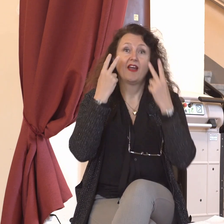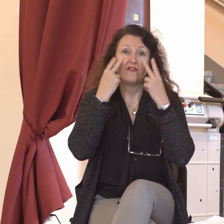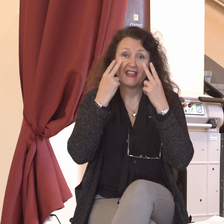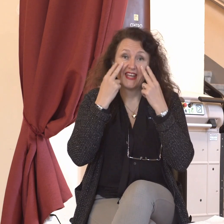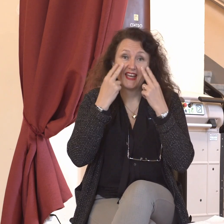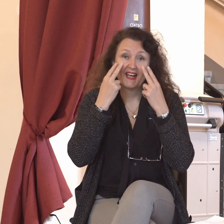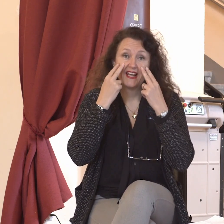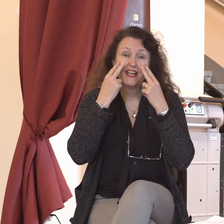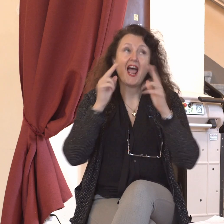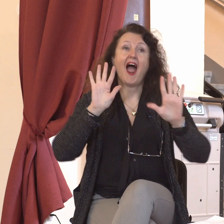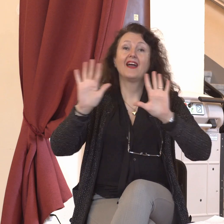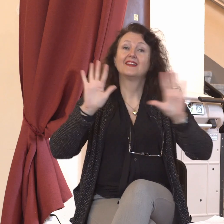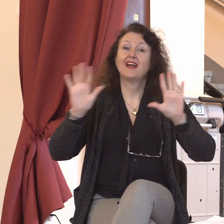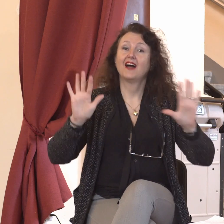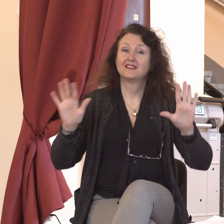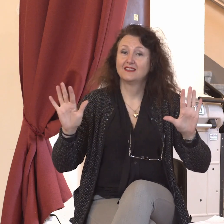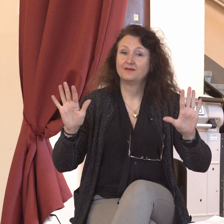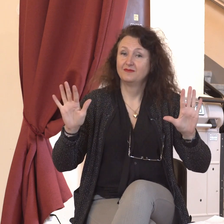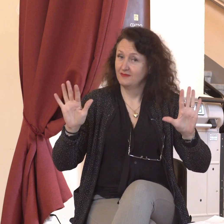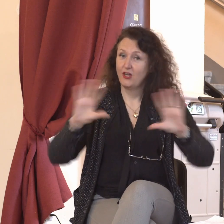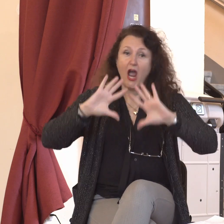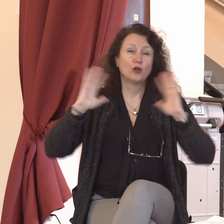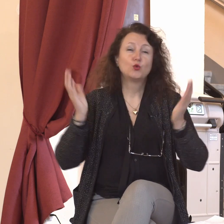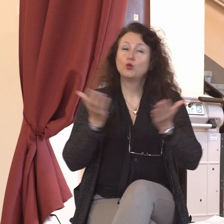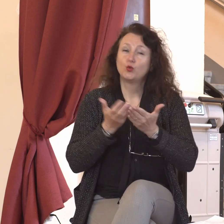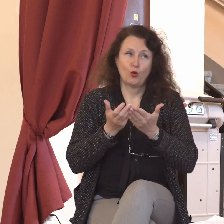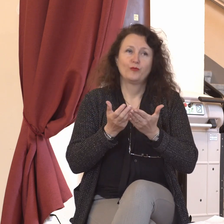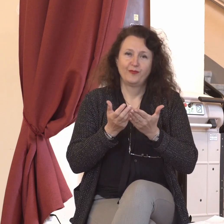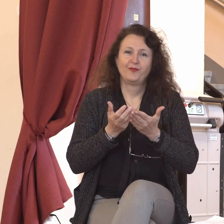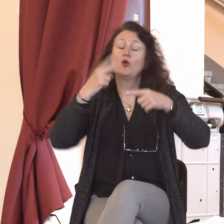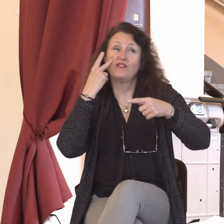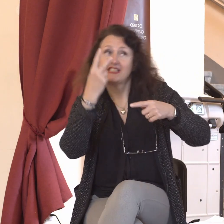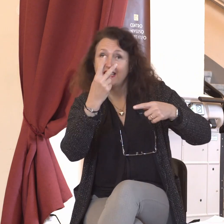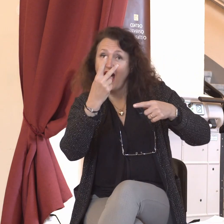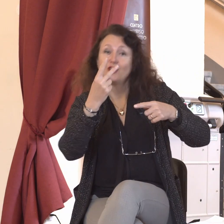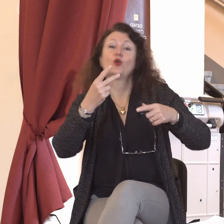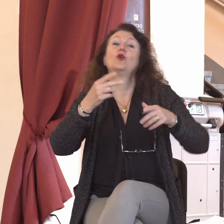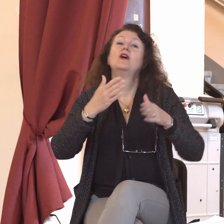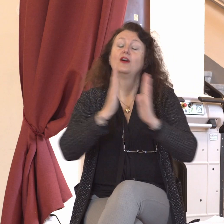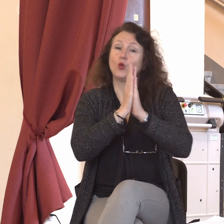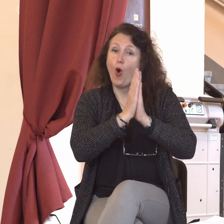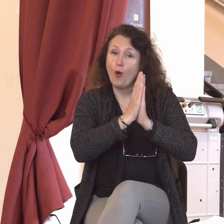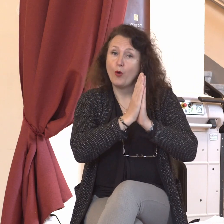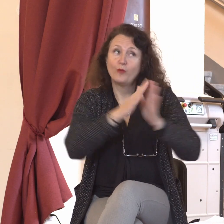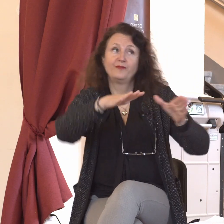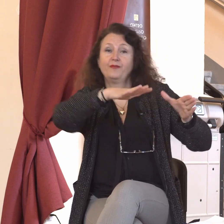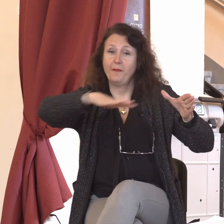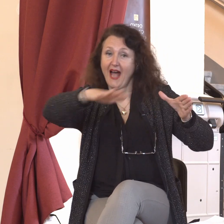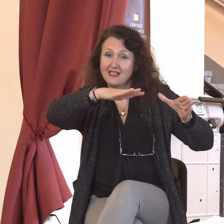odore, vedere, anche tatte. È tutto. Più visitato Duomo,